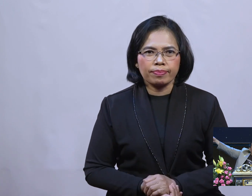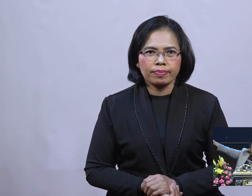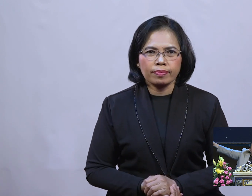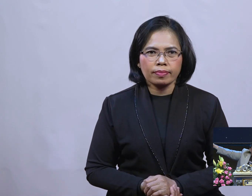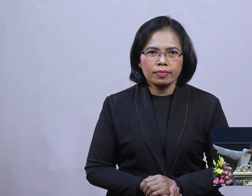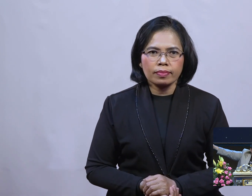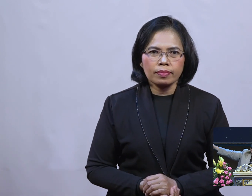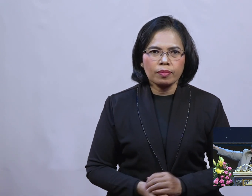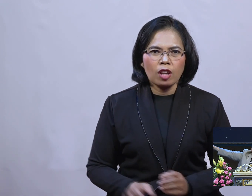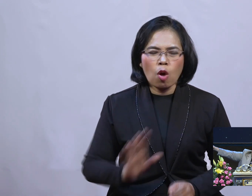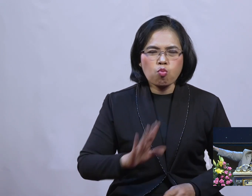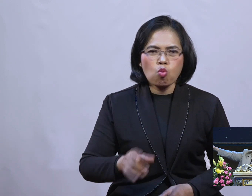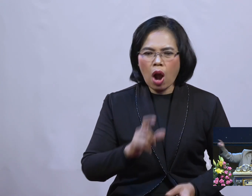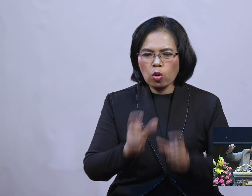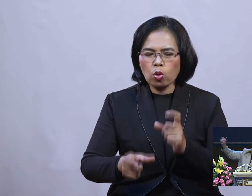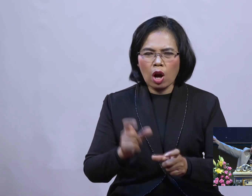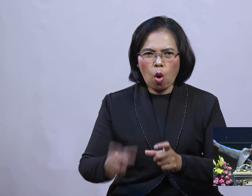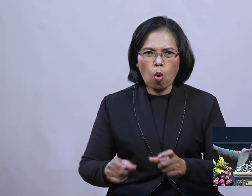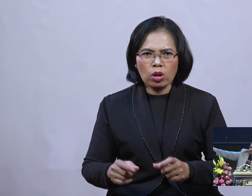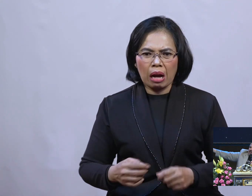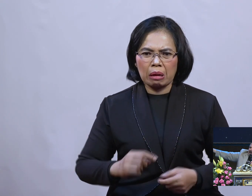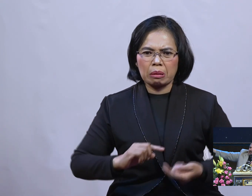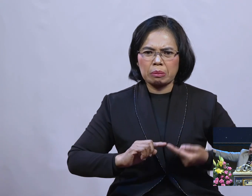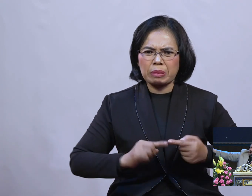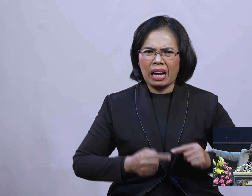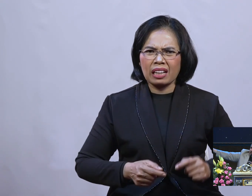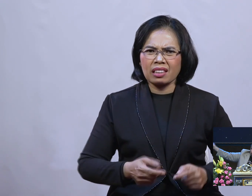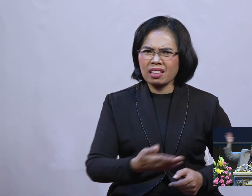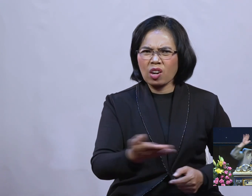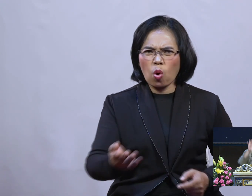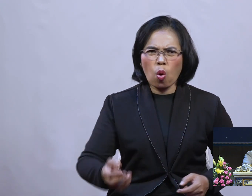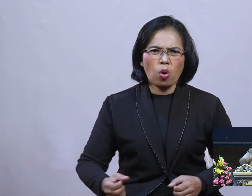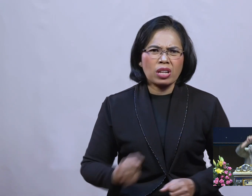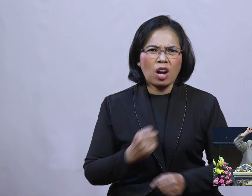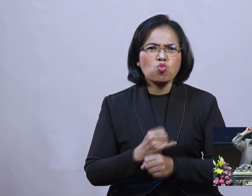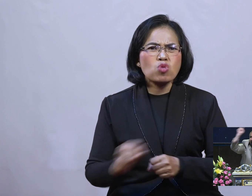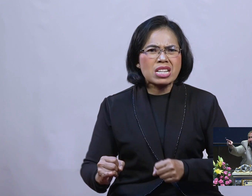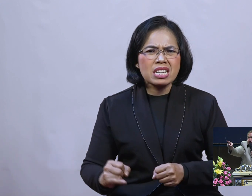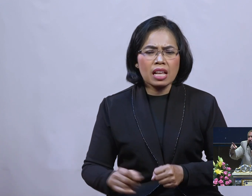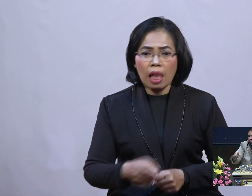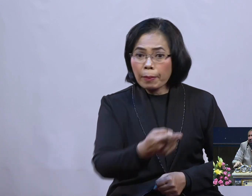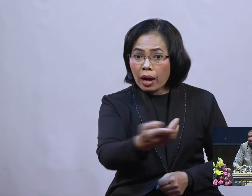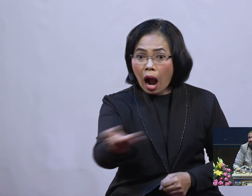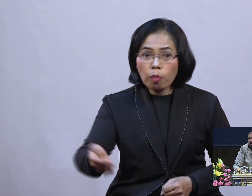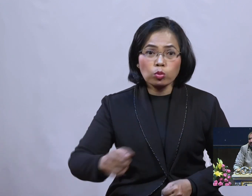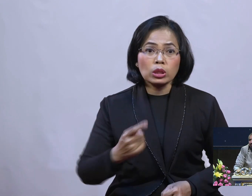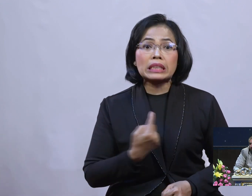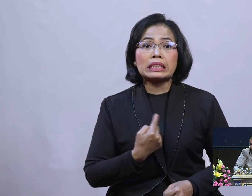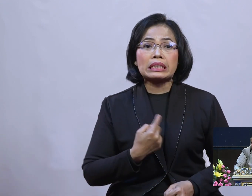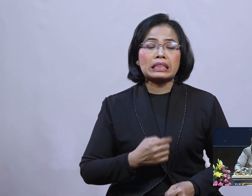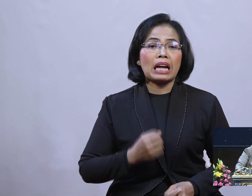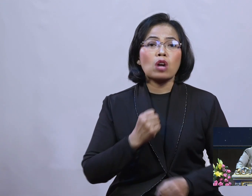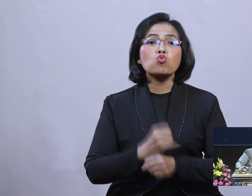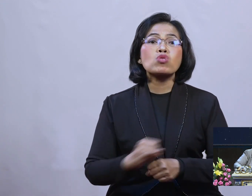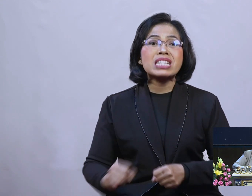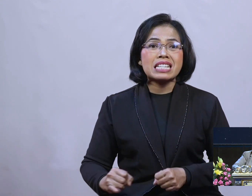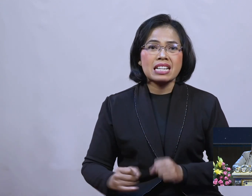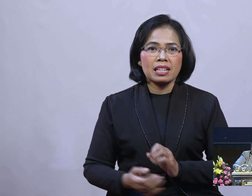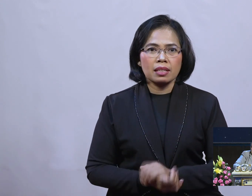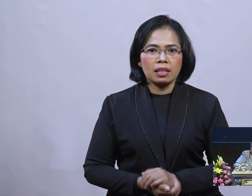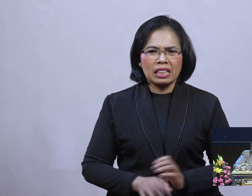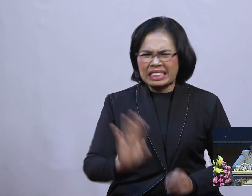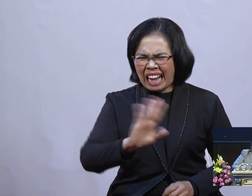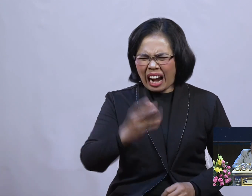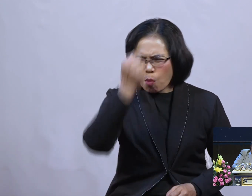ia bukan orang yang menyakiti engkau bukan orang yang mengingat yang kau yang rugi engkau sendiri yang rugi bodoh banget